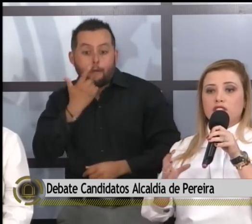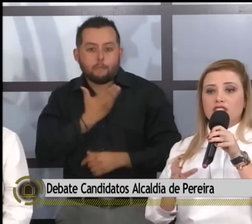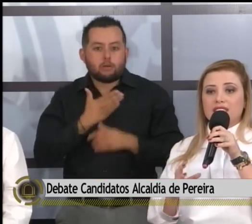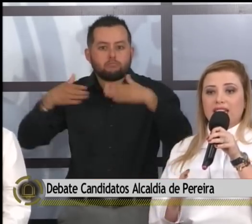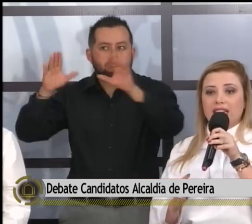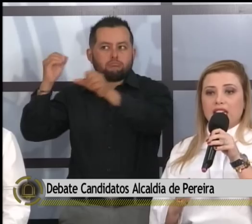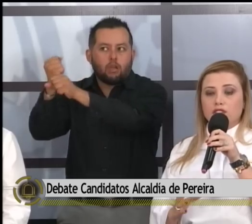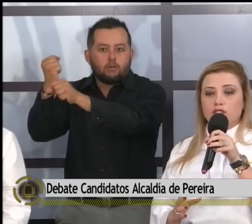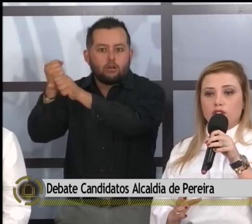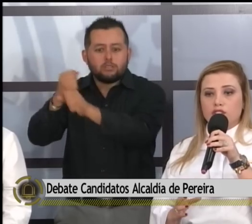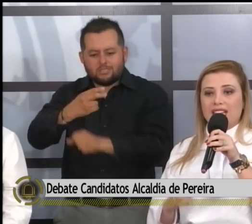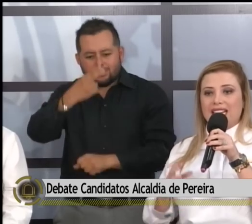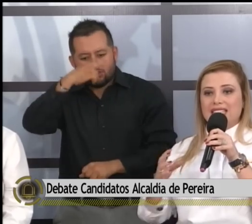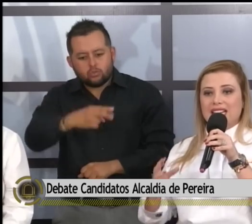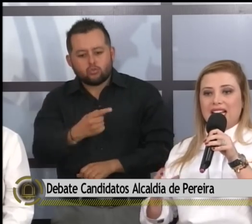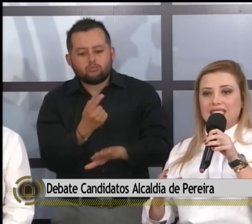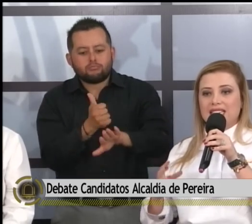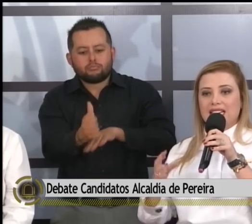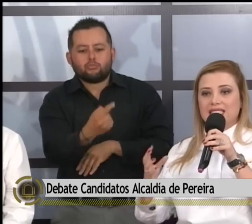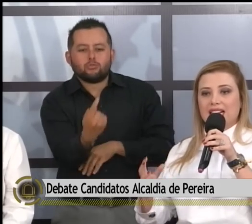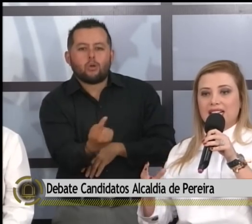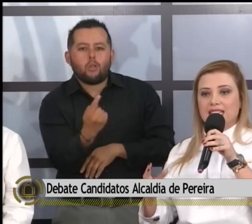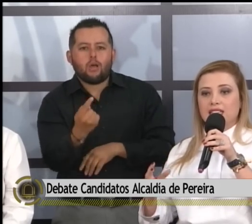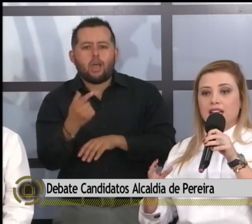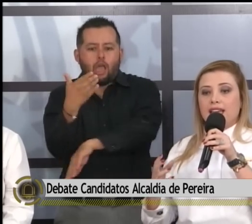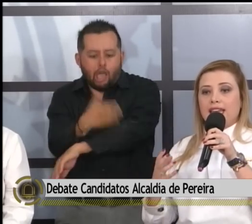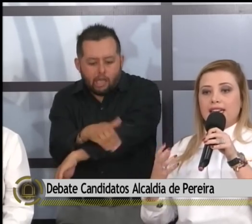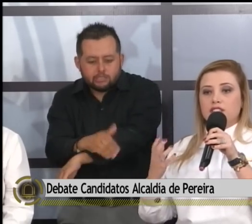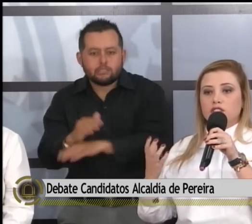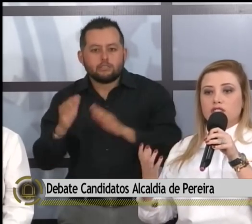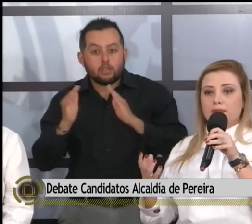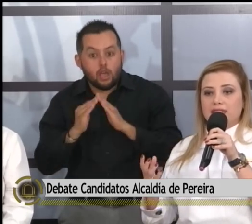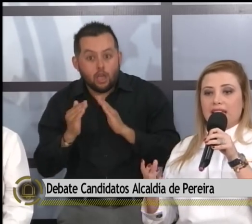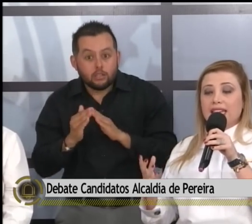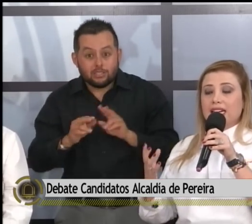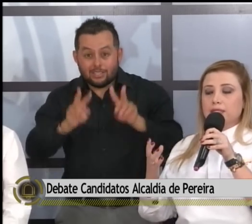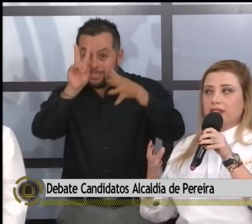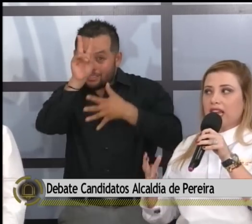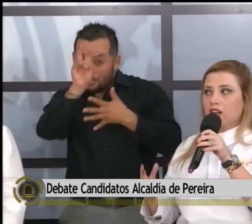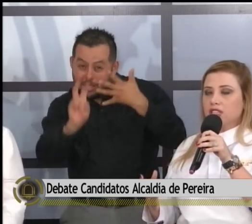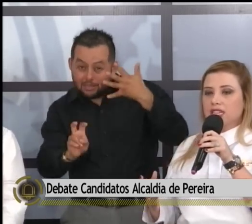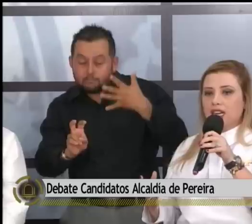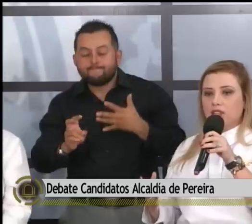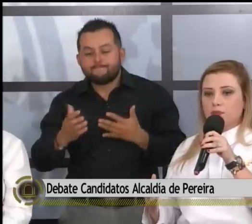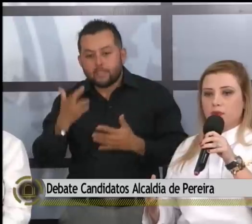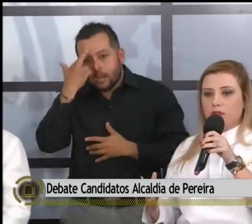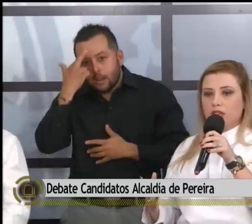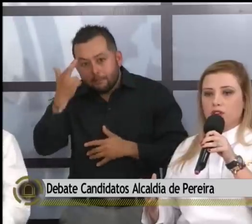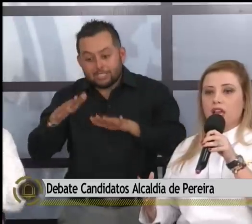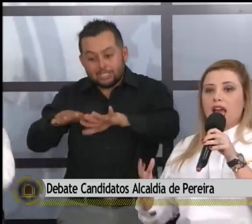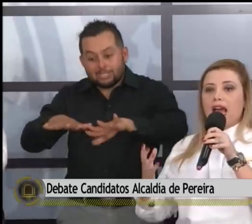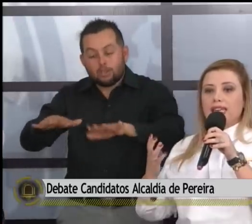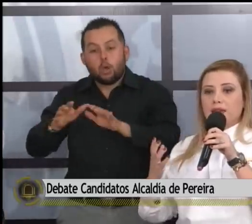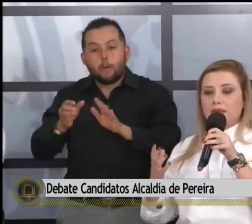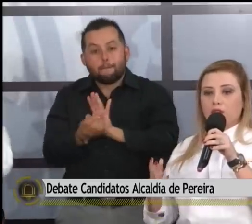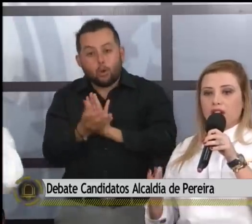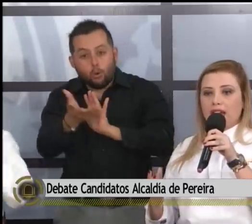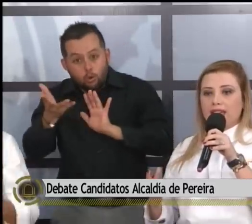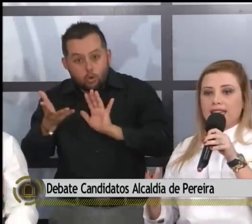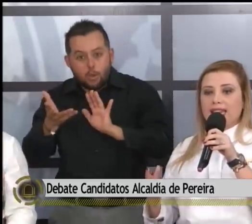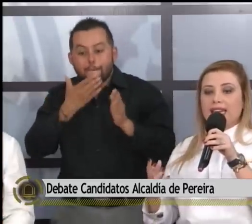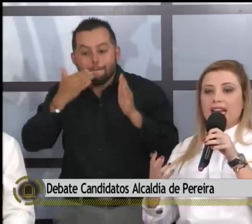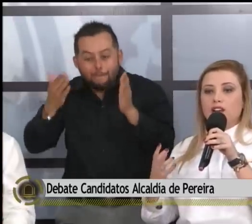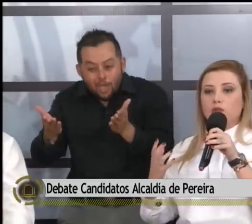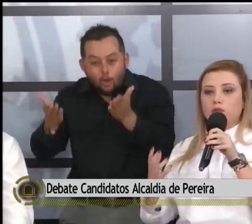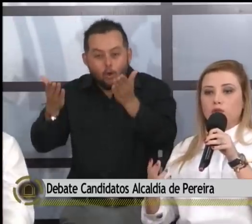los niños están quedando solos en las calles, en las casas. En estos temas hay que respetar los escenarios públicos, hay que mejorar,